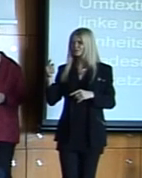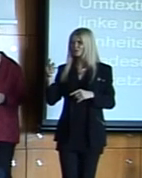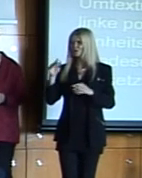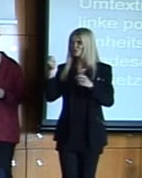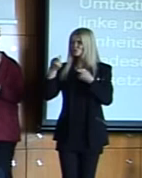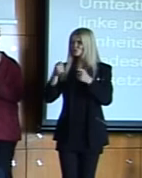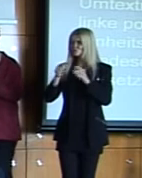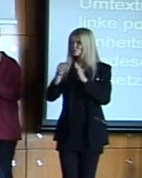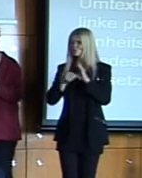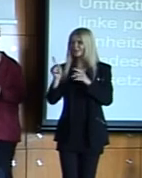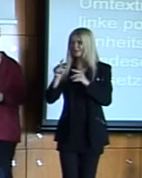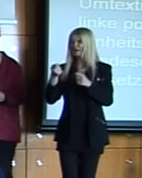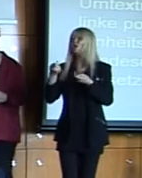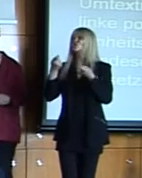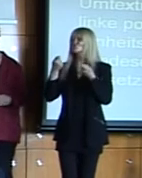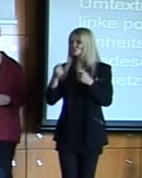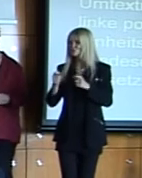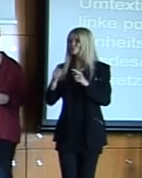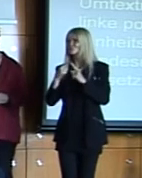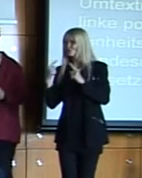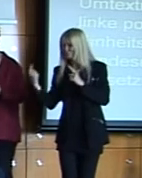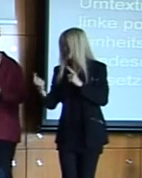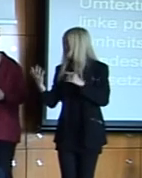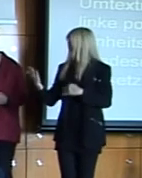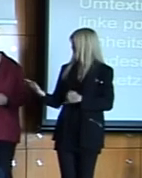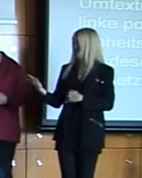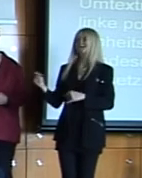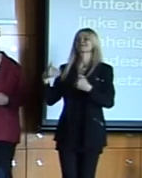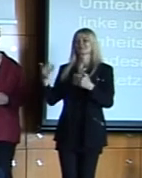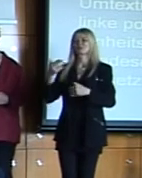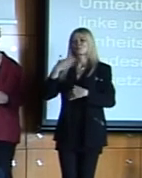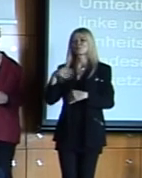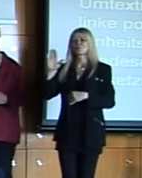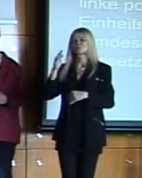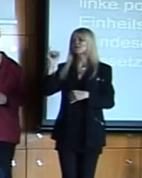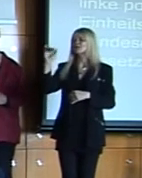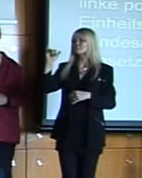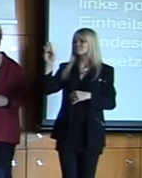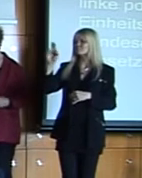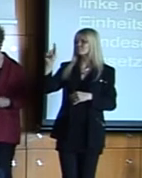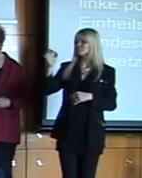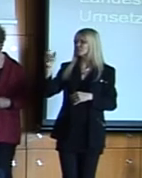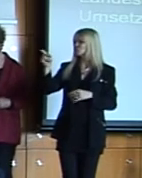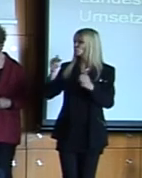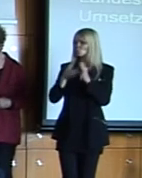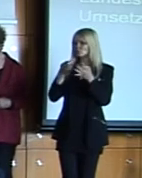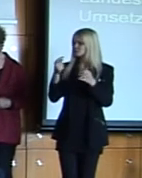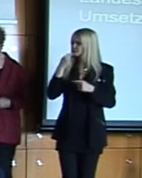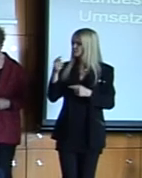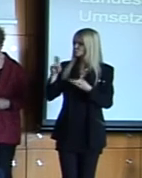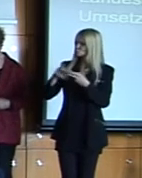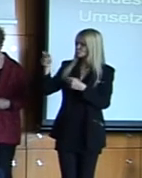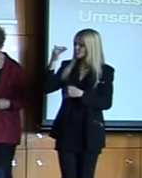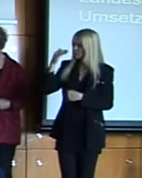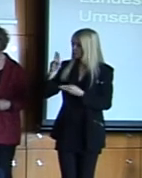Freud lässt grüßen. Dann möchte ich bitten, dass jetzt die Birgit, glaube ich, noch nichts gesagt hat und die Helene und die Frau